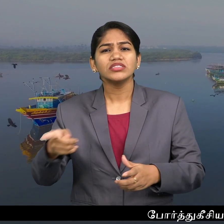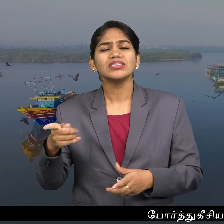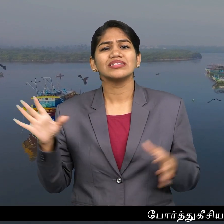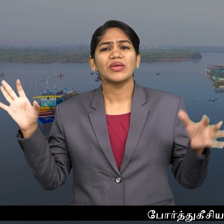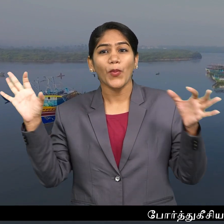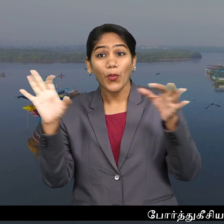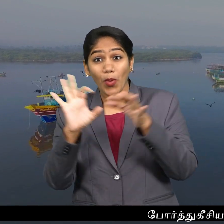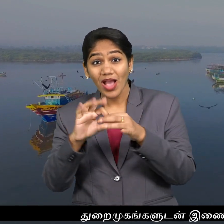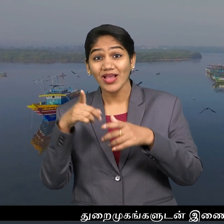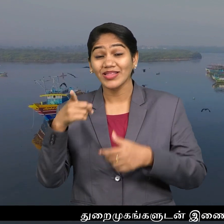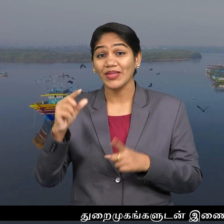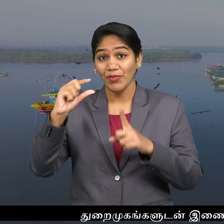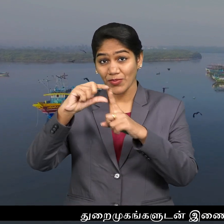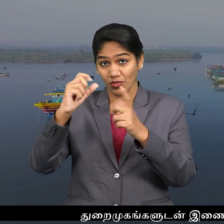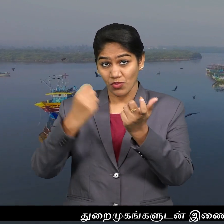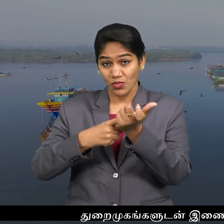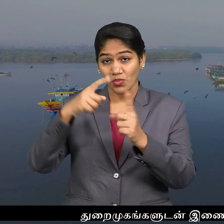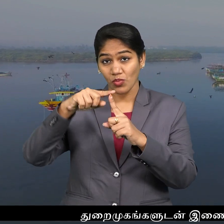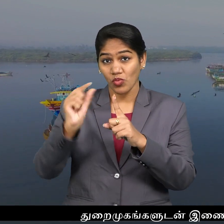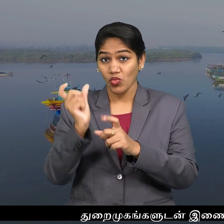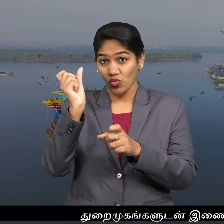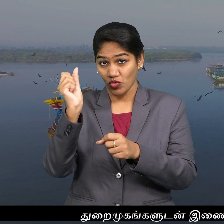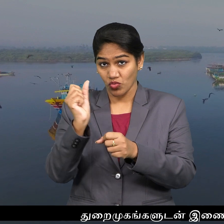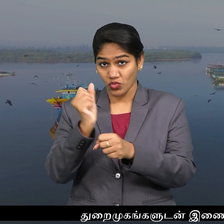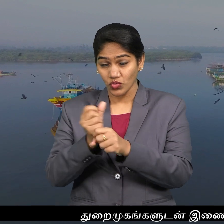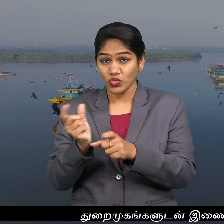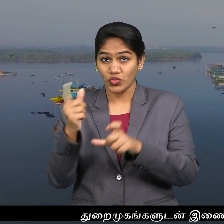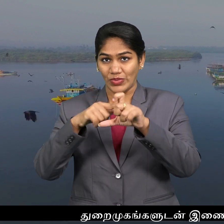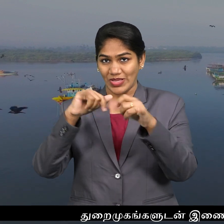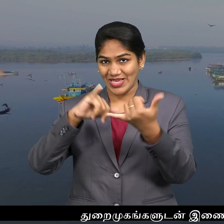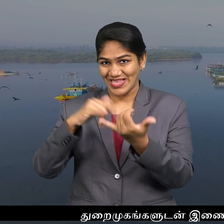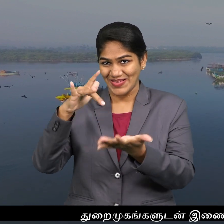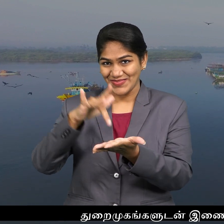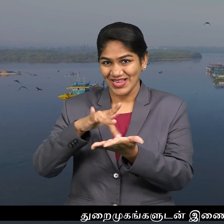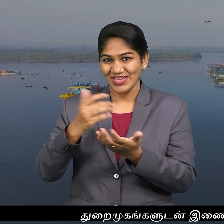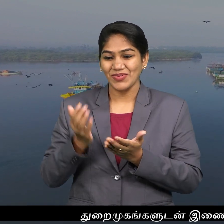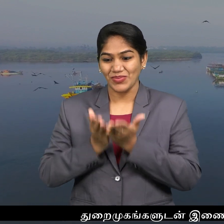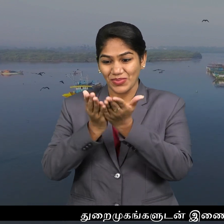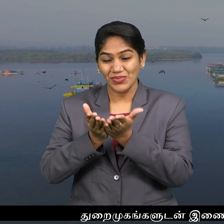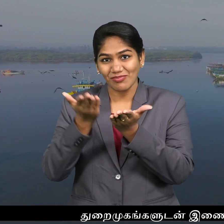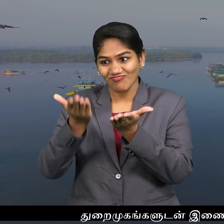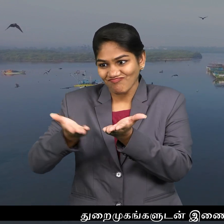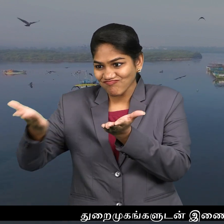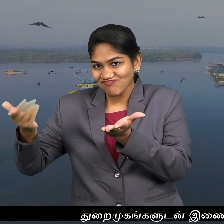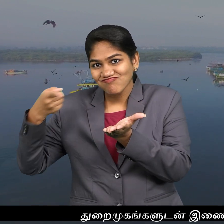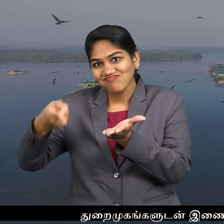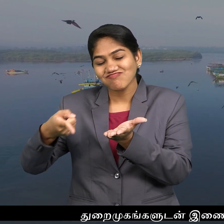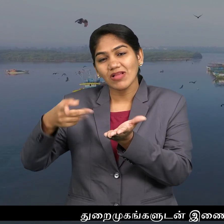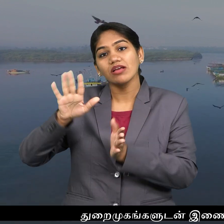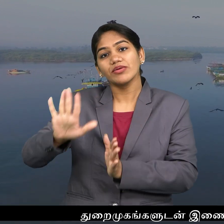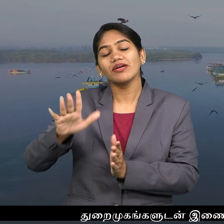போர்த்துகீசியரால் நடத்தப்பட்ட துறைமுகங்களுடன் இணைந்து பொருட்களை பெற்றார்.